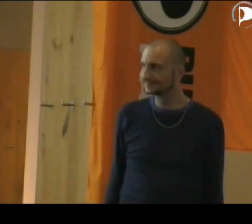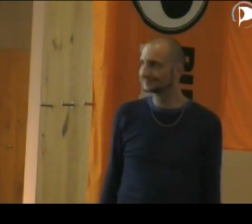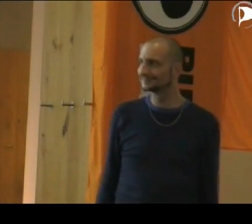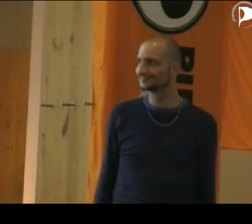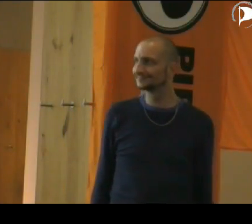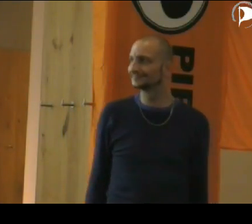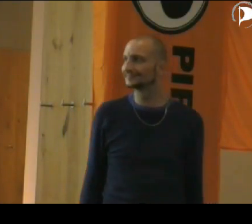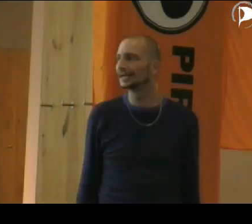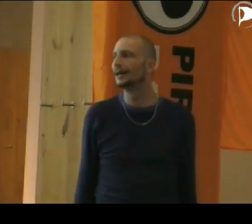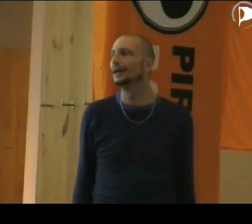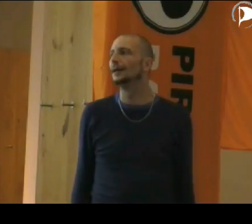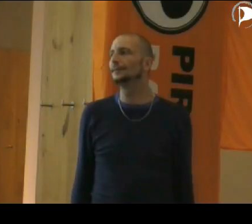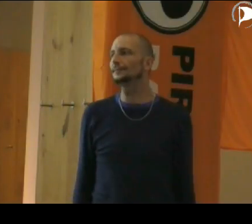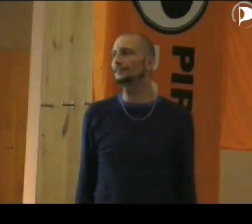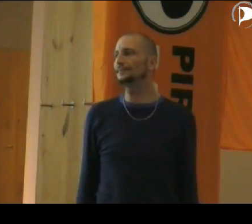euro